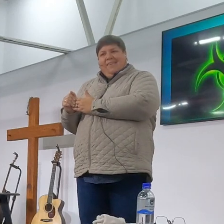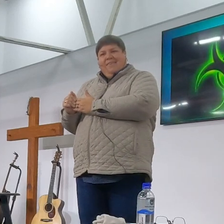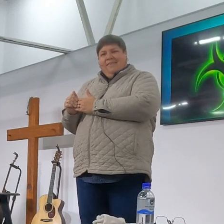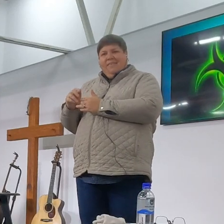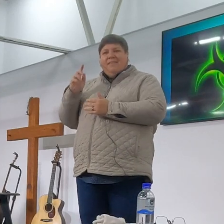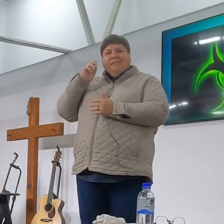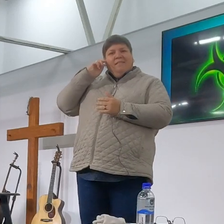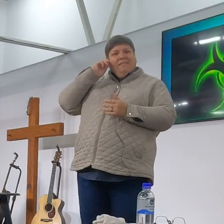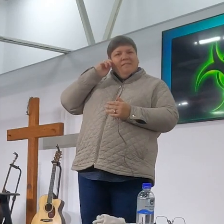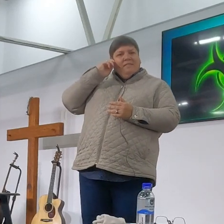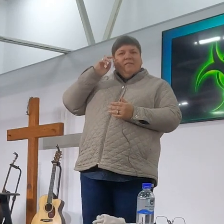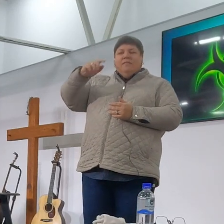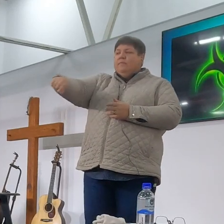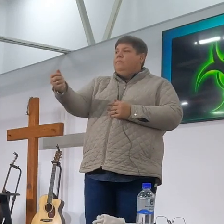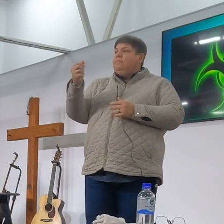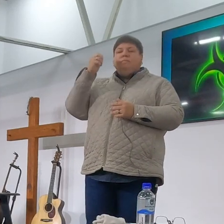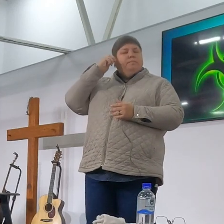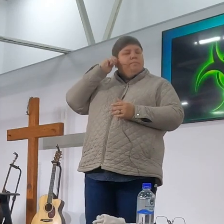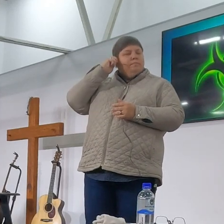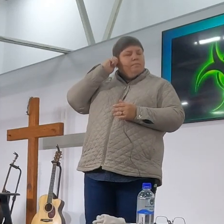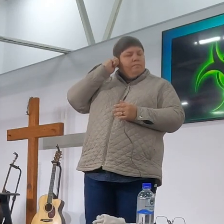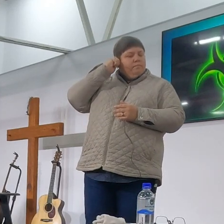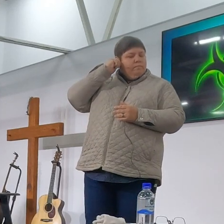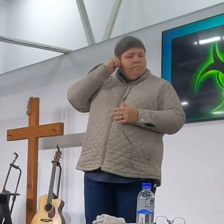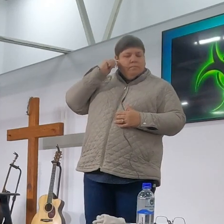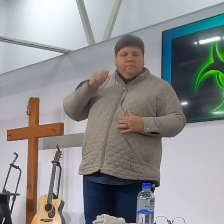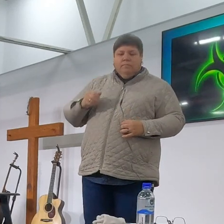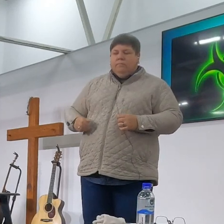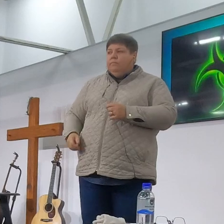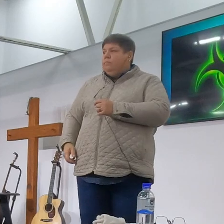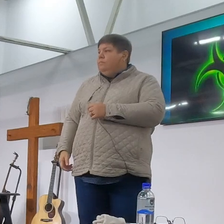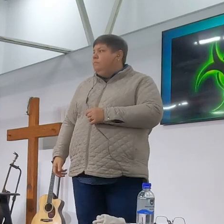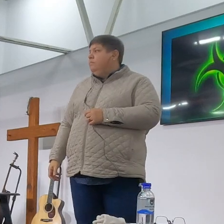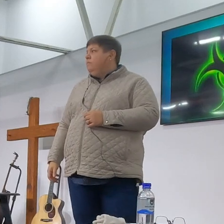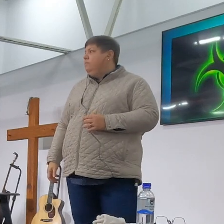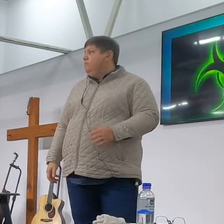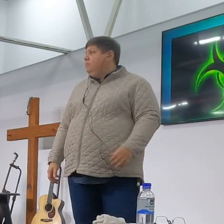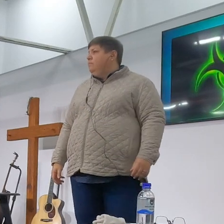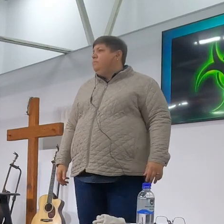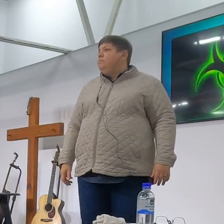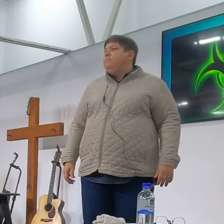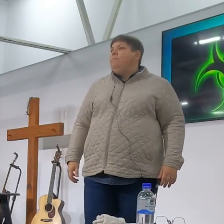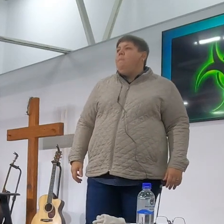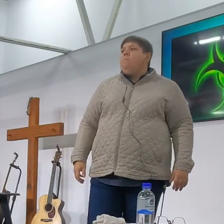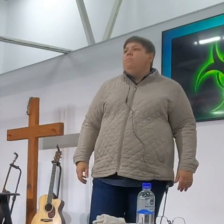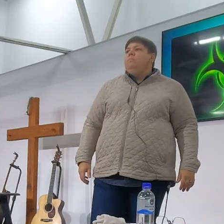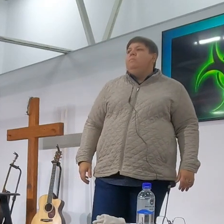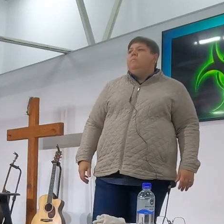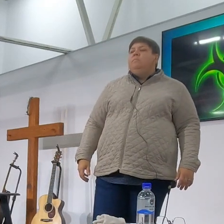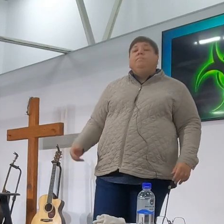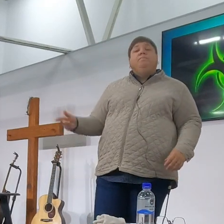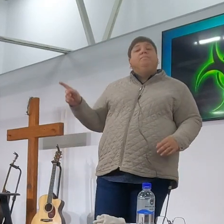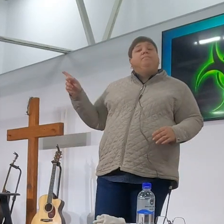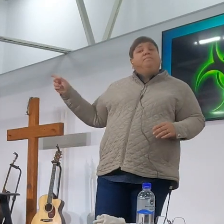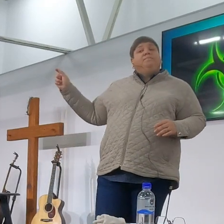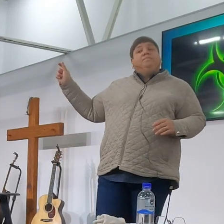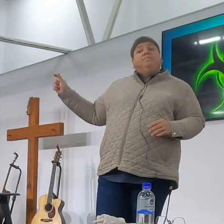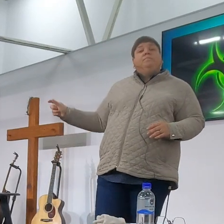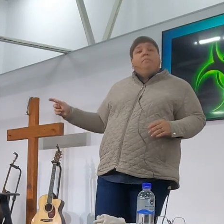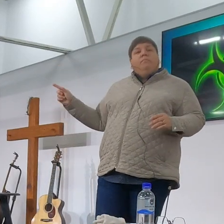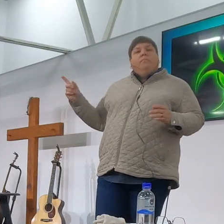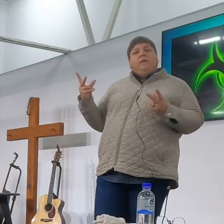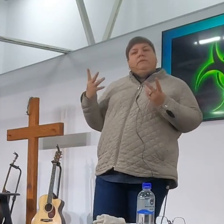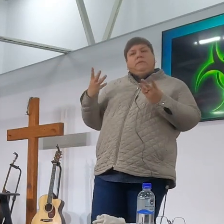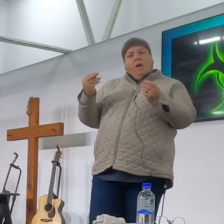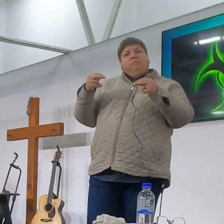hom slaan vas, ek gaan hom slaan vir jou aansit, gaan nou vir die, hier is jou klikker ook, en so, Liesel en ons gaan saamspan